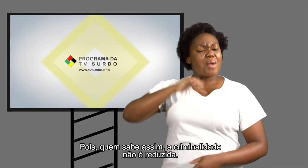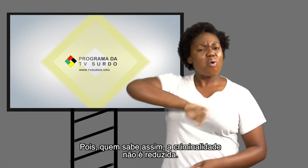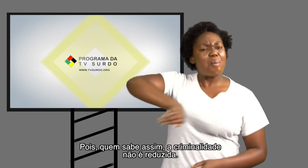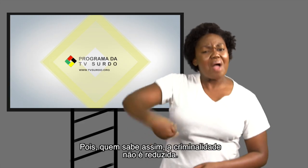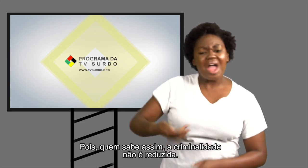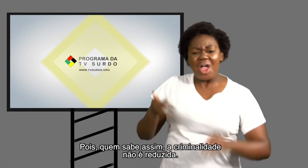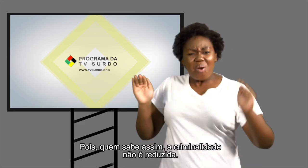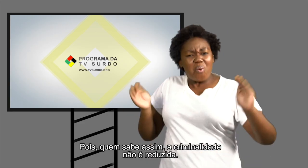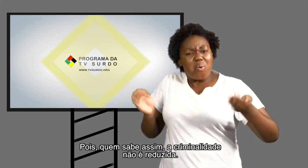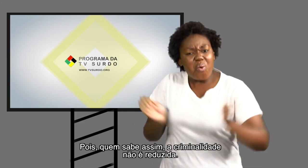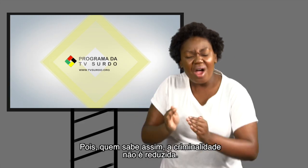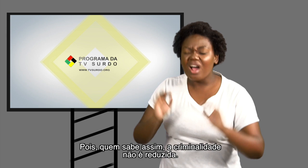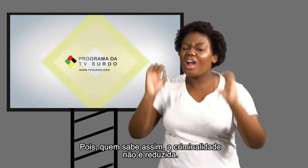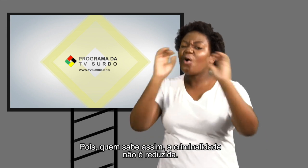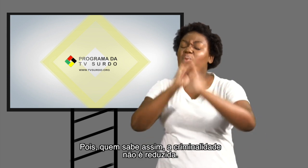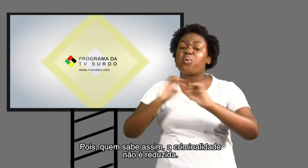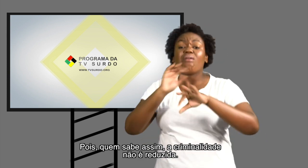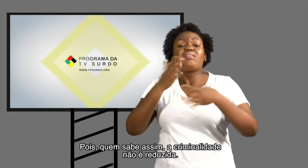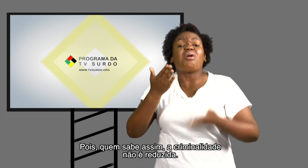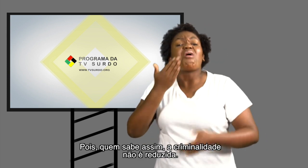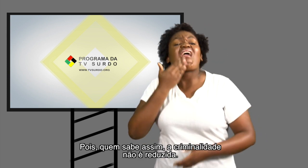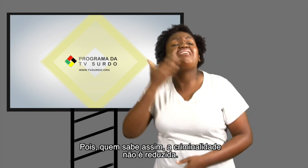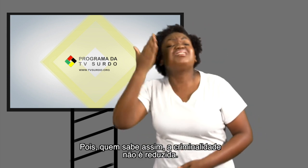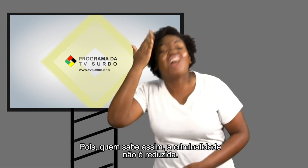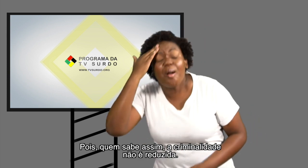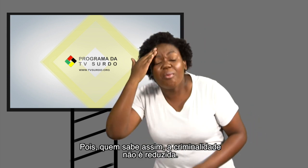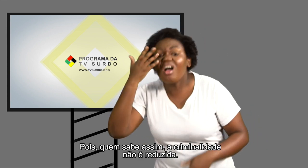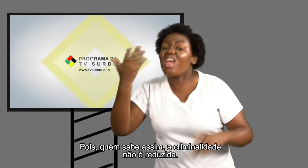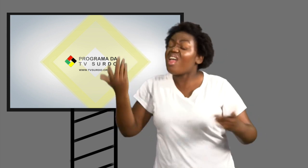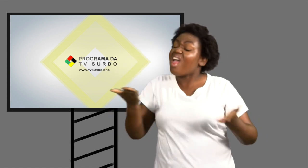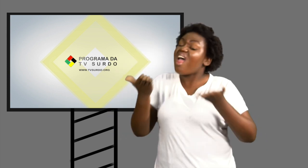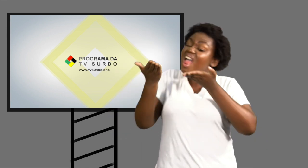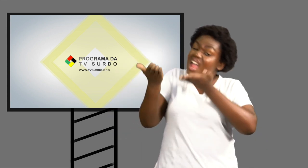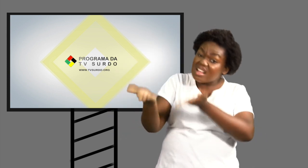Pois, quem sabe assim, a criminalidade reduz.